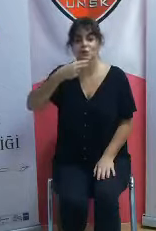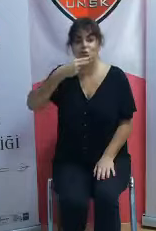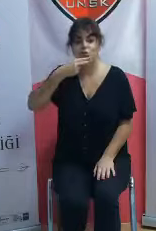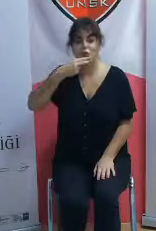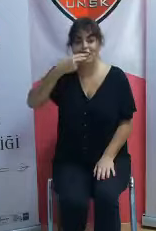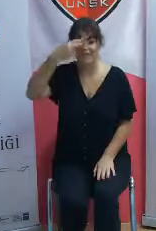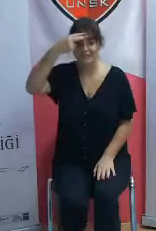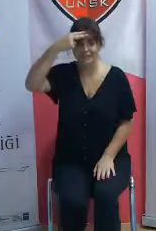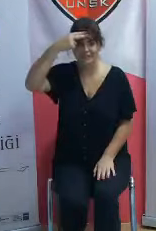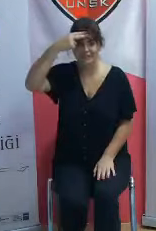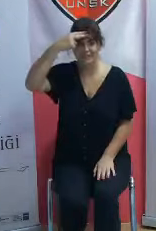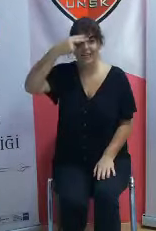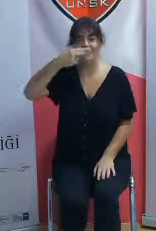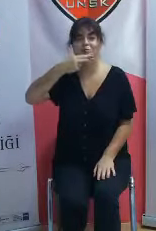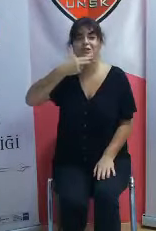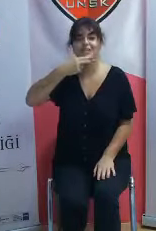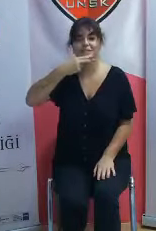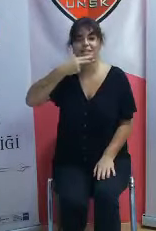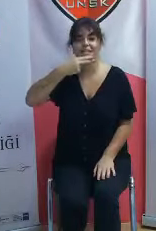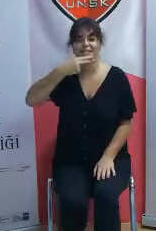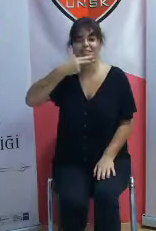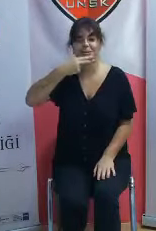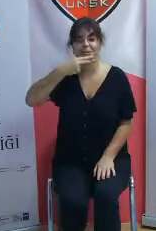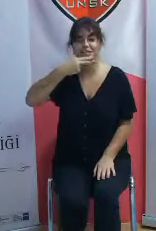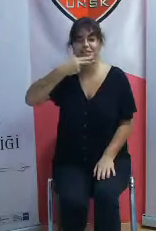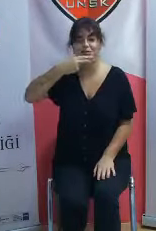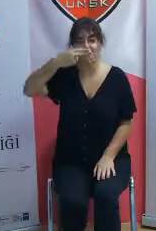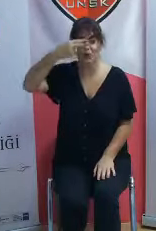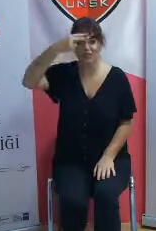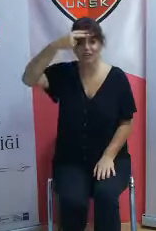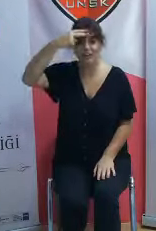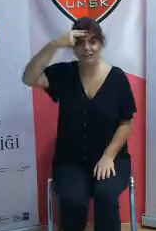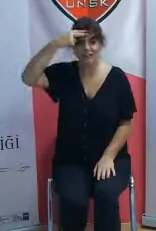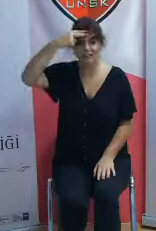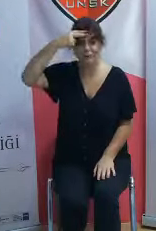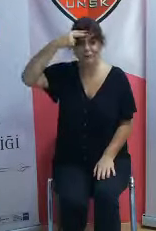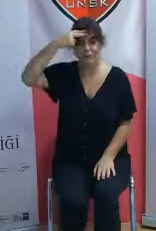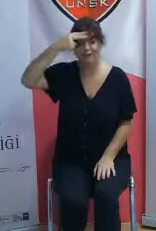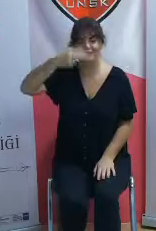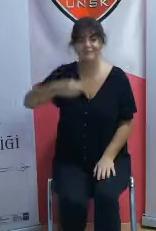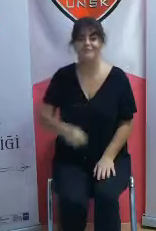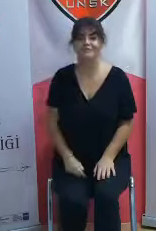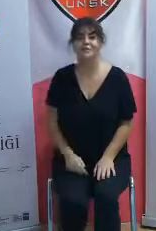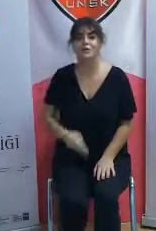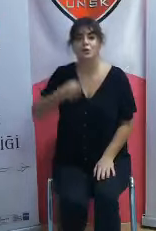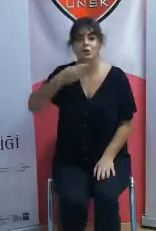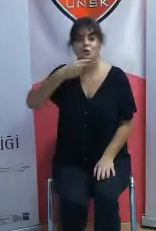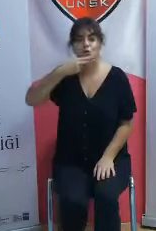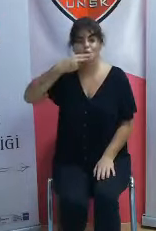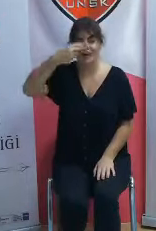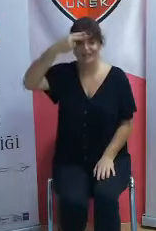Cuma. Hem çenemize reddiriyoruz ilk. Sonra da aynımıza. Cuma. Cuma.